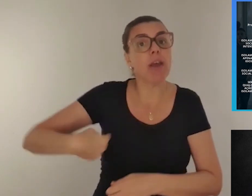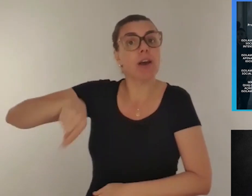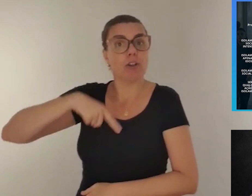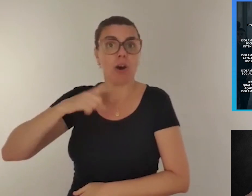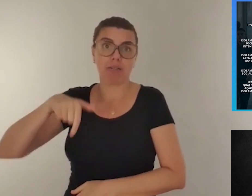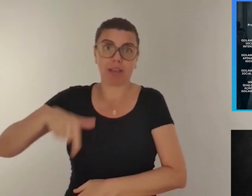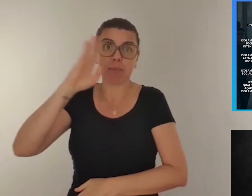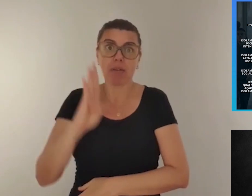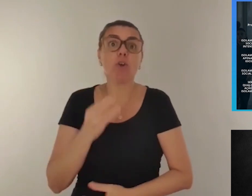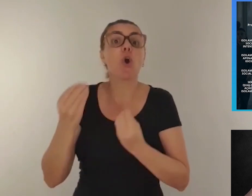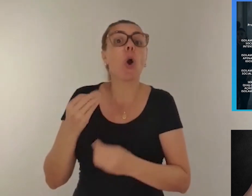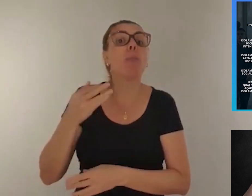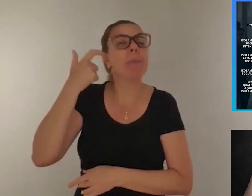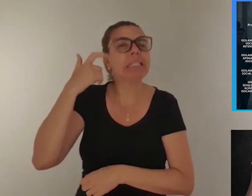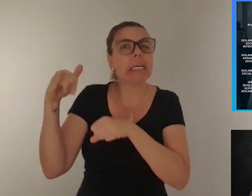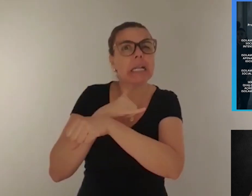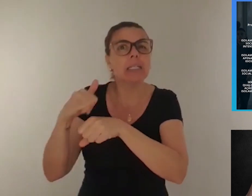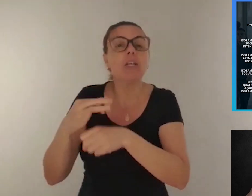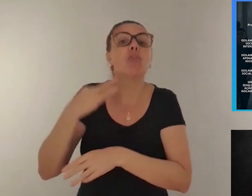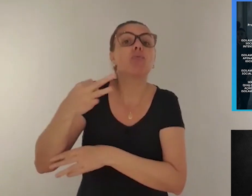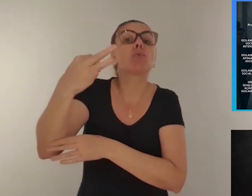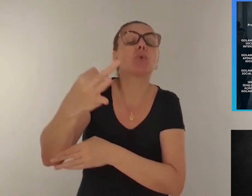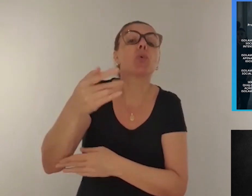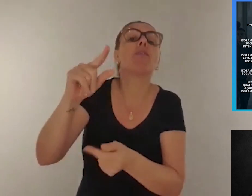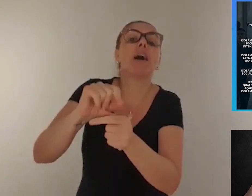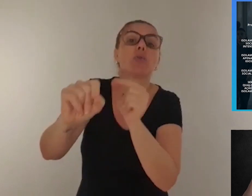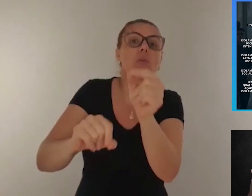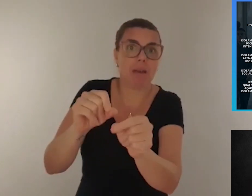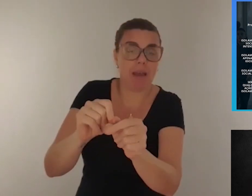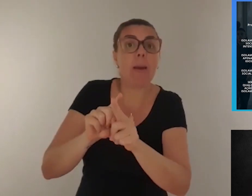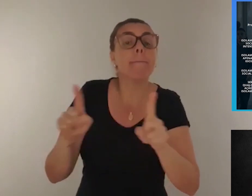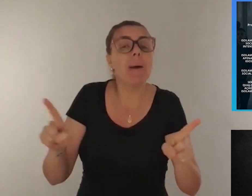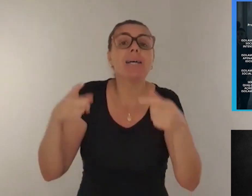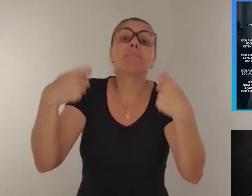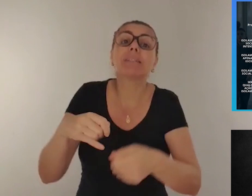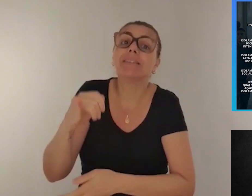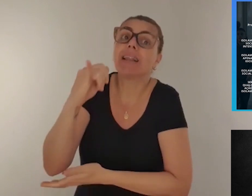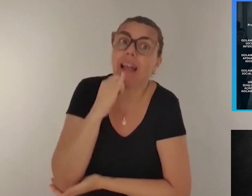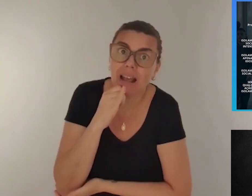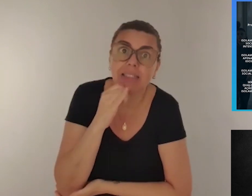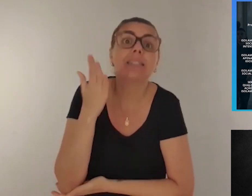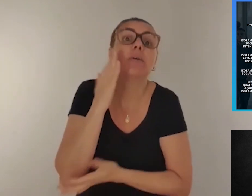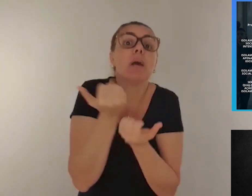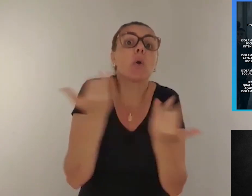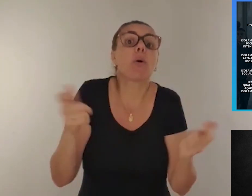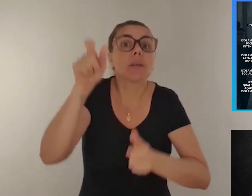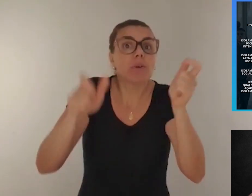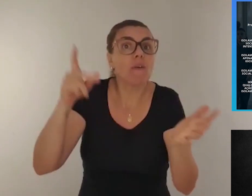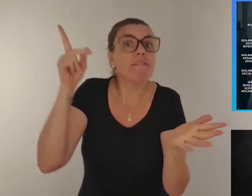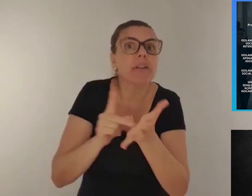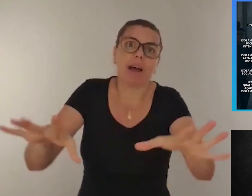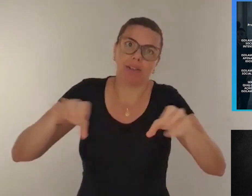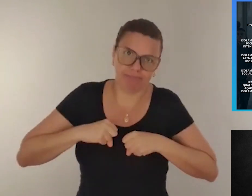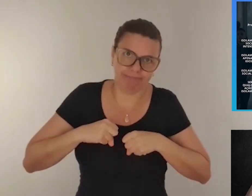retomando a economia e a gente já está pensando em várias estratégias de como dar os próximos passos depois do distanciamento. Só que tudo isso depende de testes